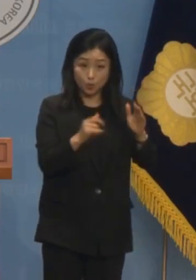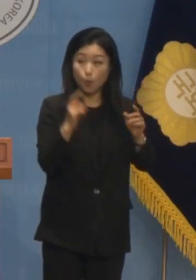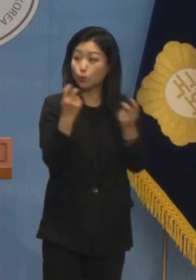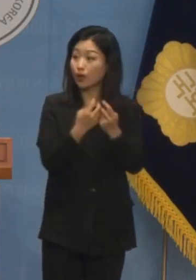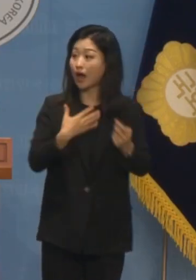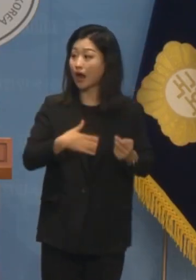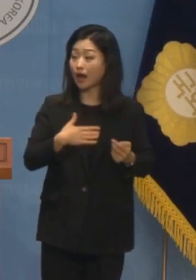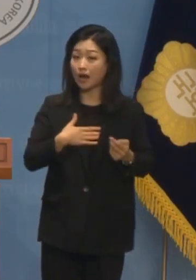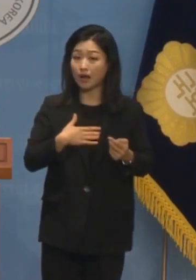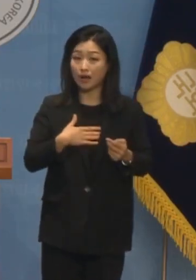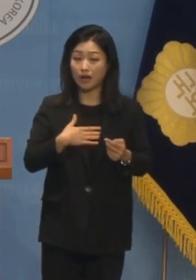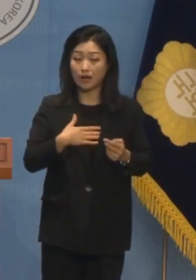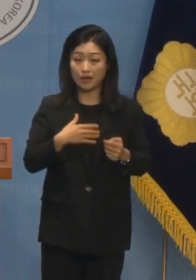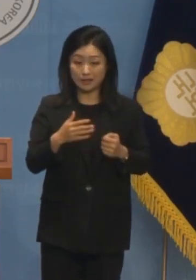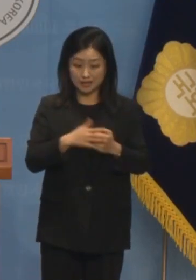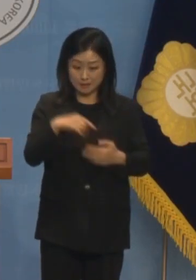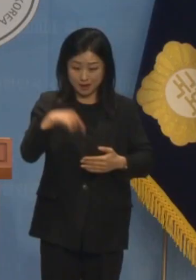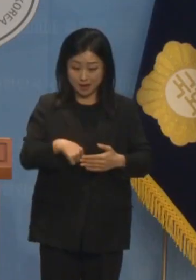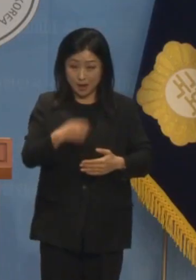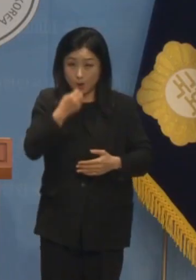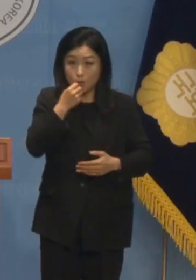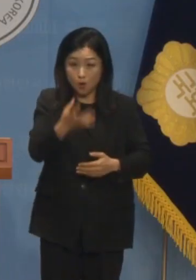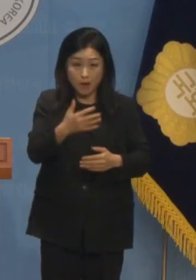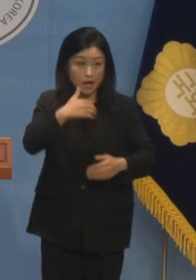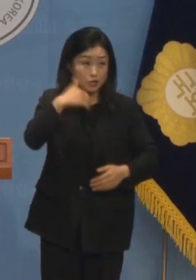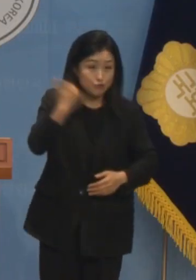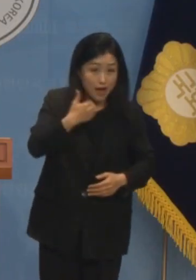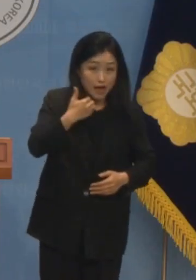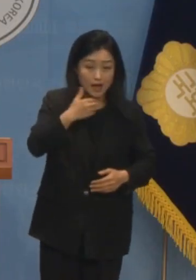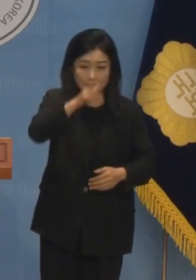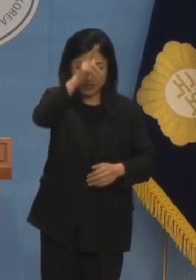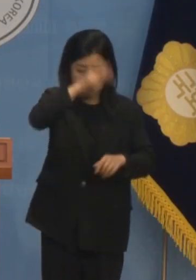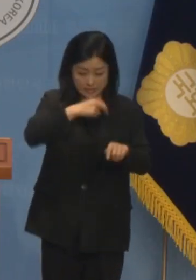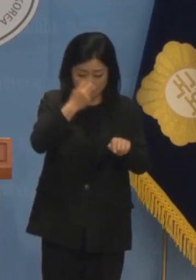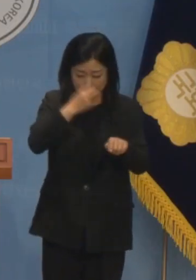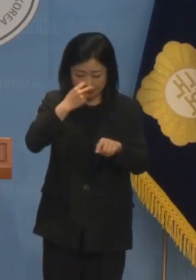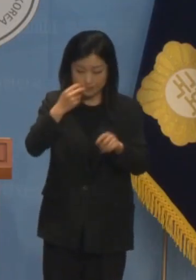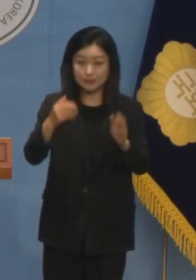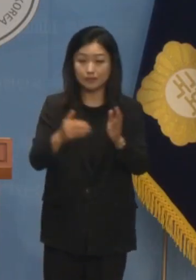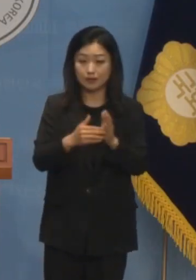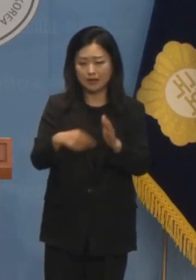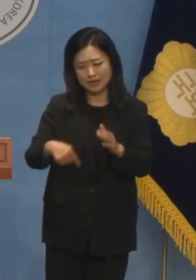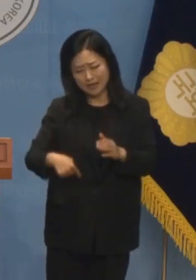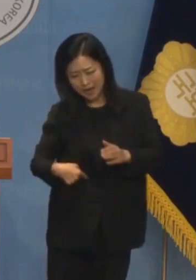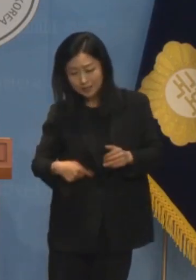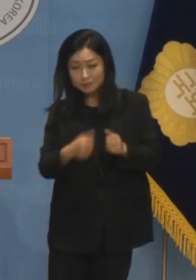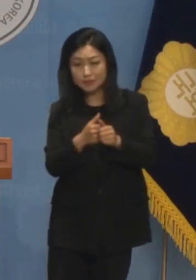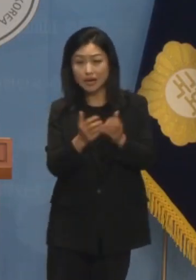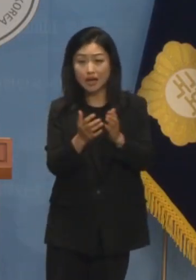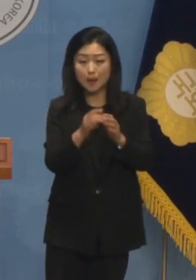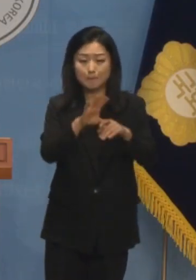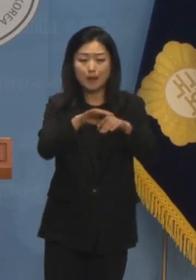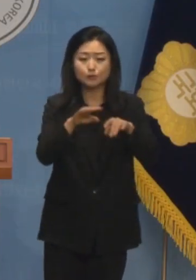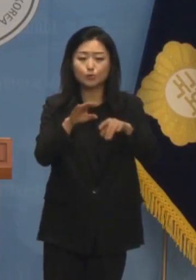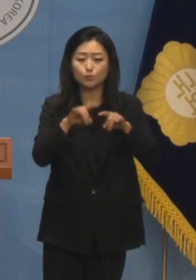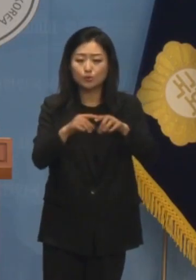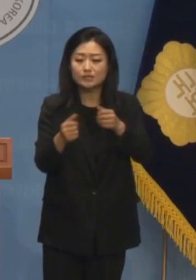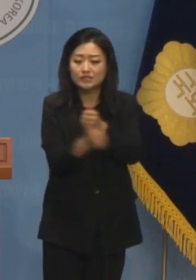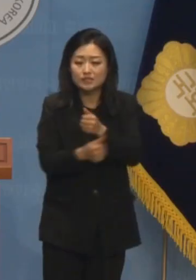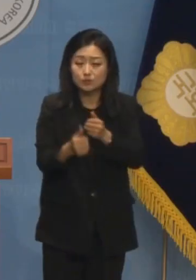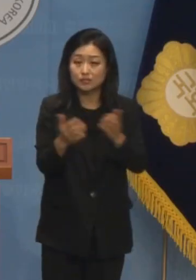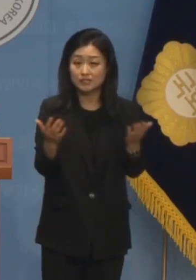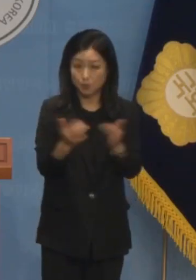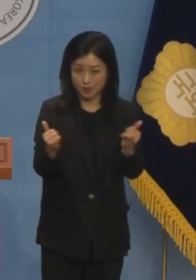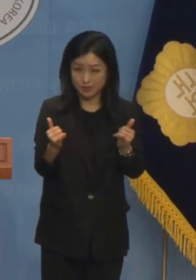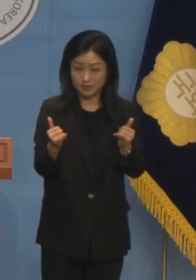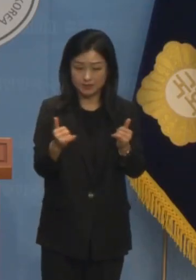내부 고발자들은 양심을 걸고 위험과 손해를 무릅쓰며 진실을 말합니다. 시련을 각오하고 용기를